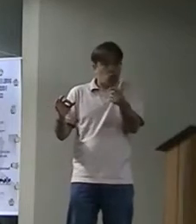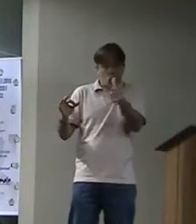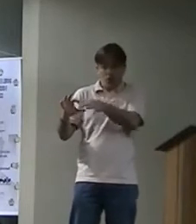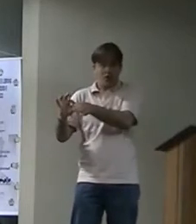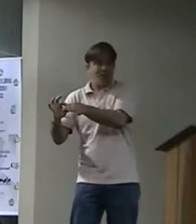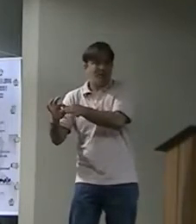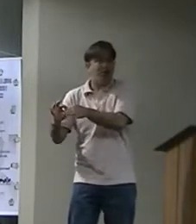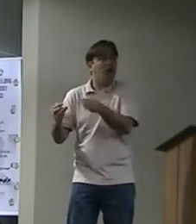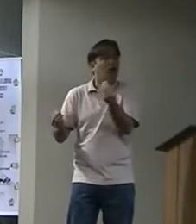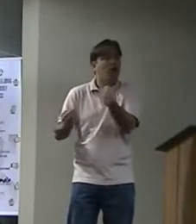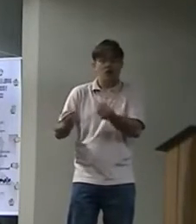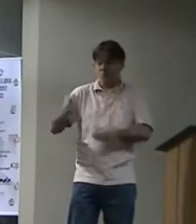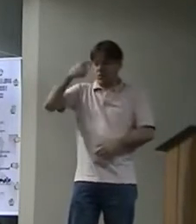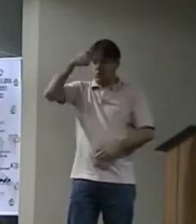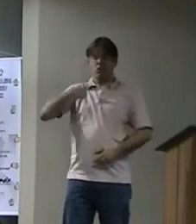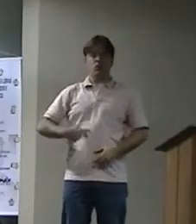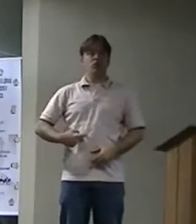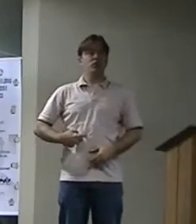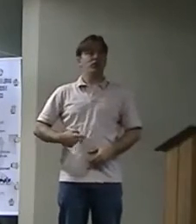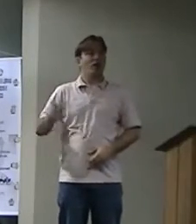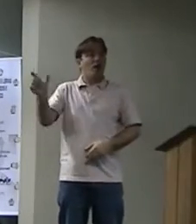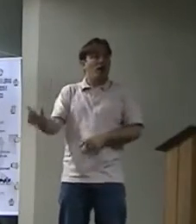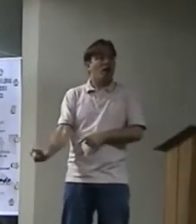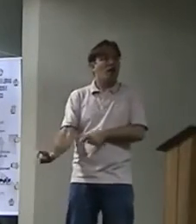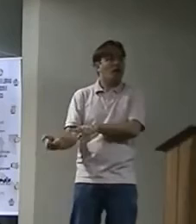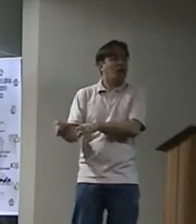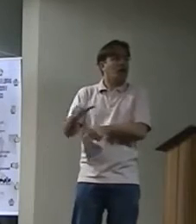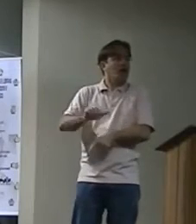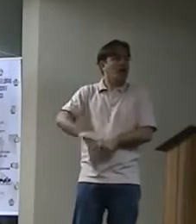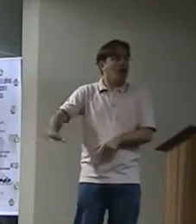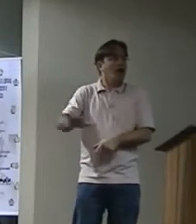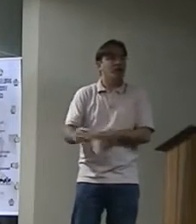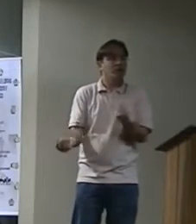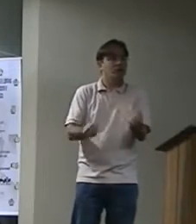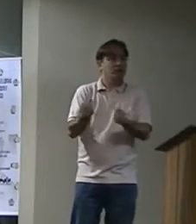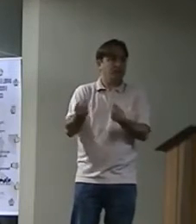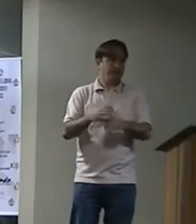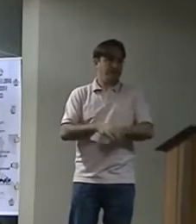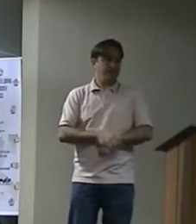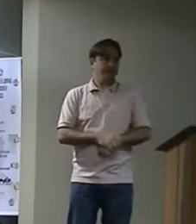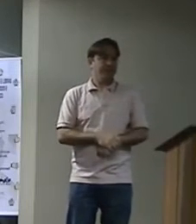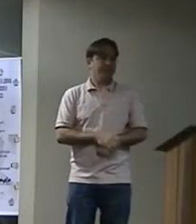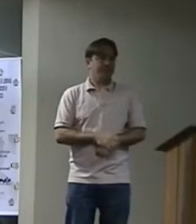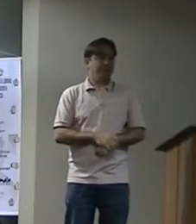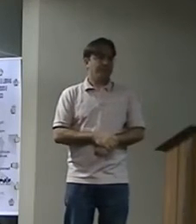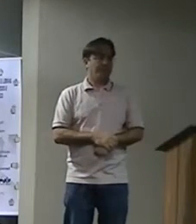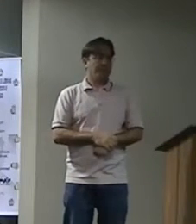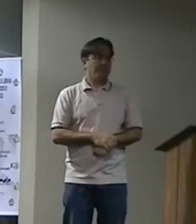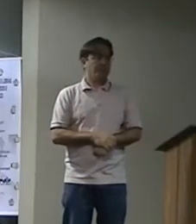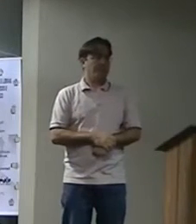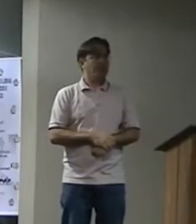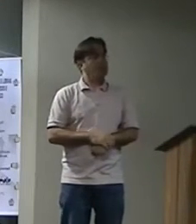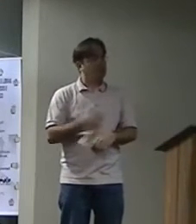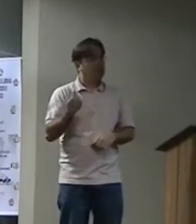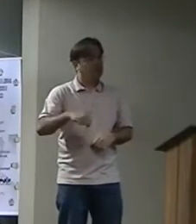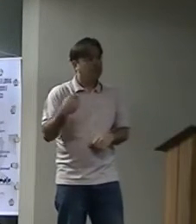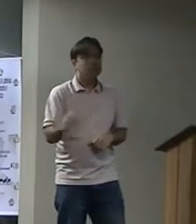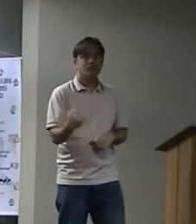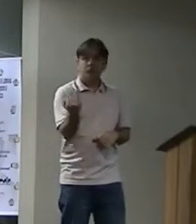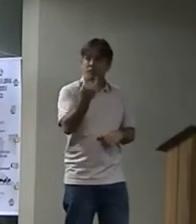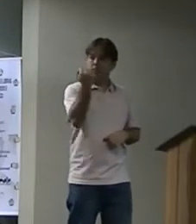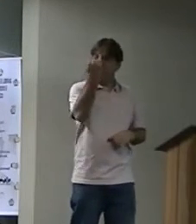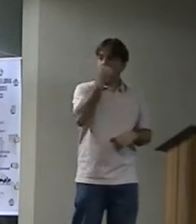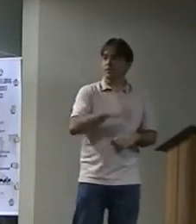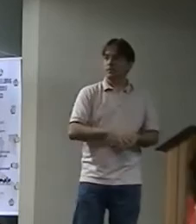no geral, não só do surdo, se essa comunicação não for vinculada em afetividade, fica difícil para os outros,